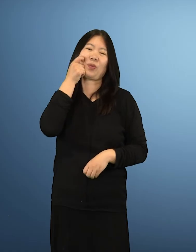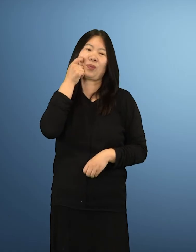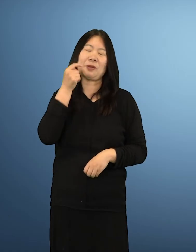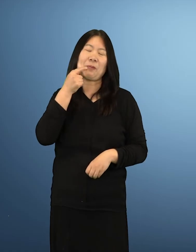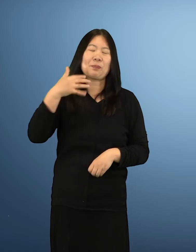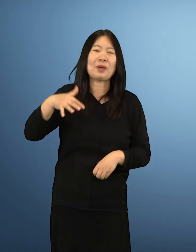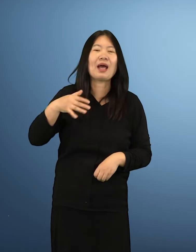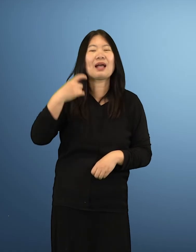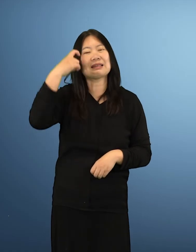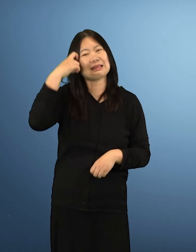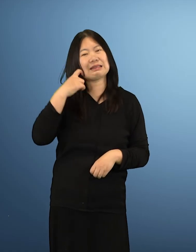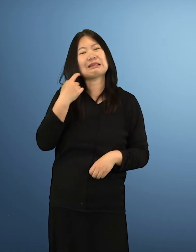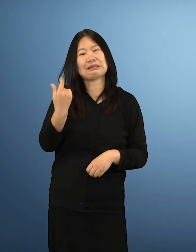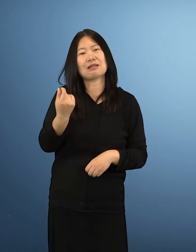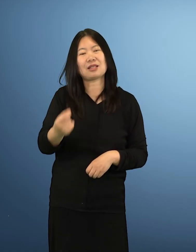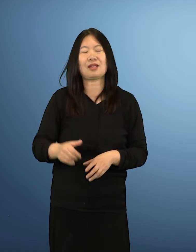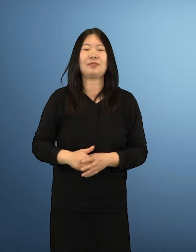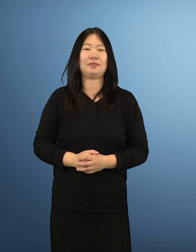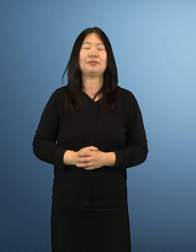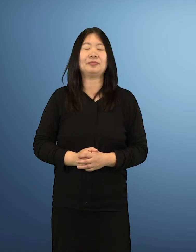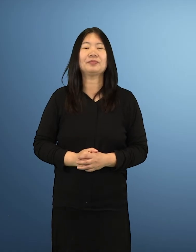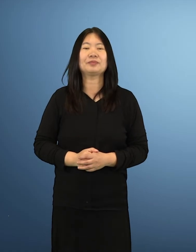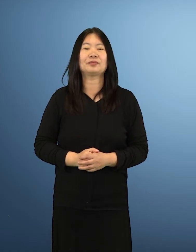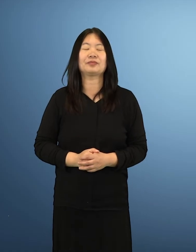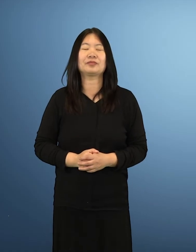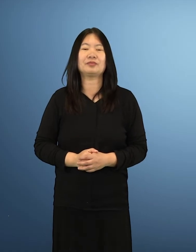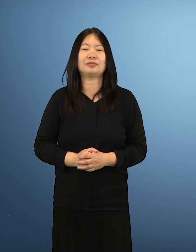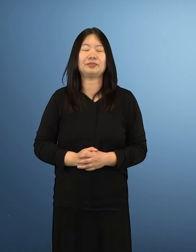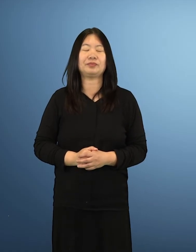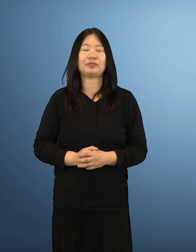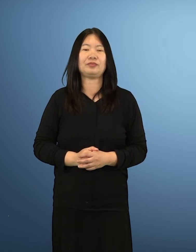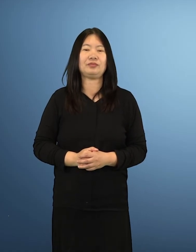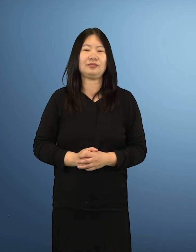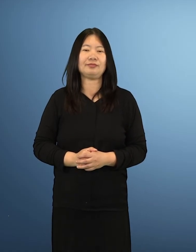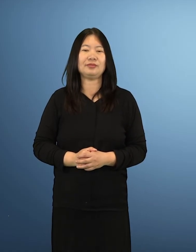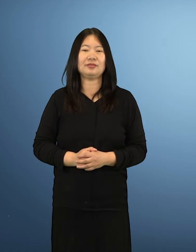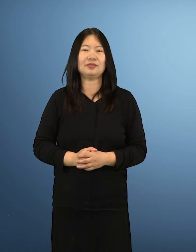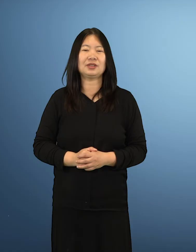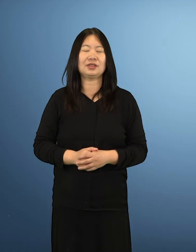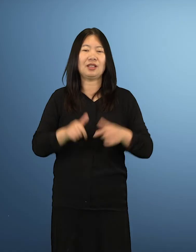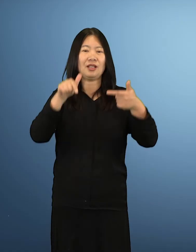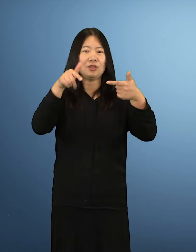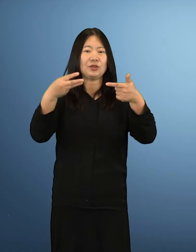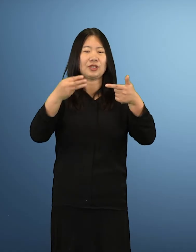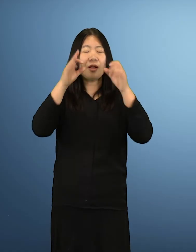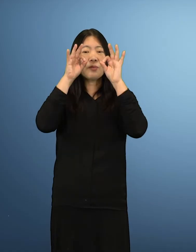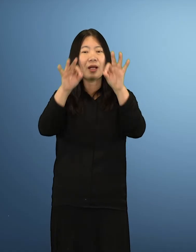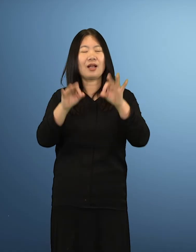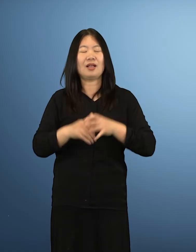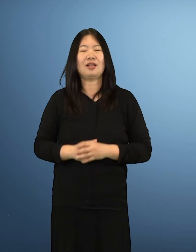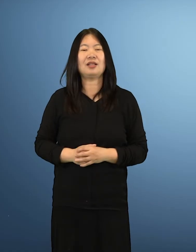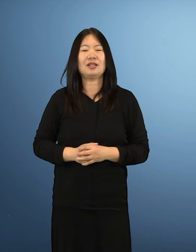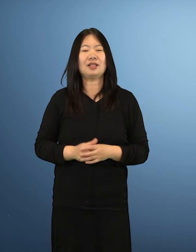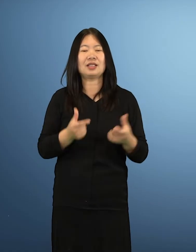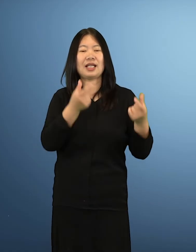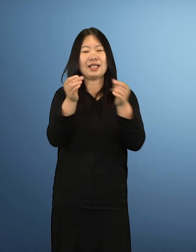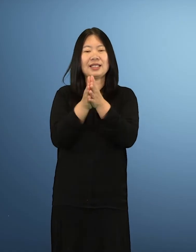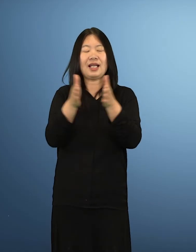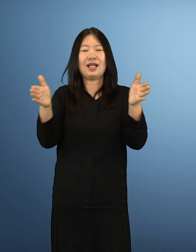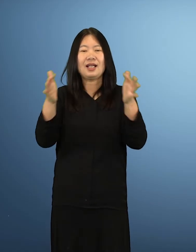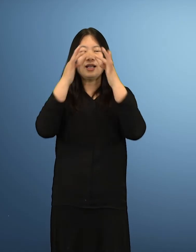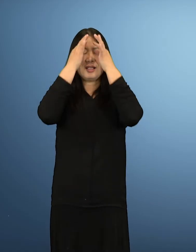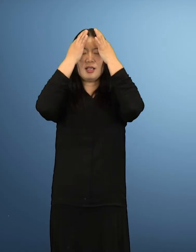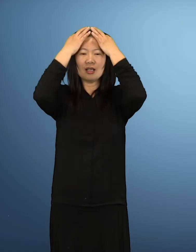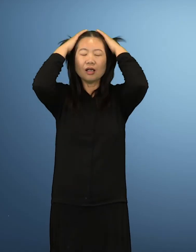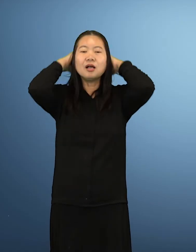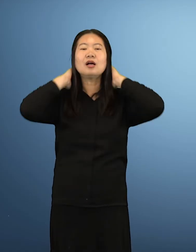덜 드러냈다. 이 정도로 보면 좋을 것 같습니다. 자, 그런데 6절을 볼까요? 다 같이